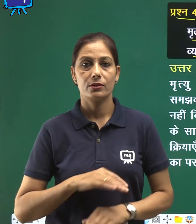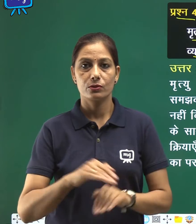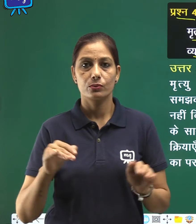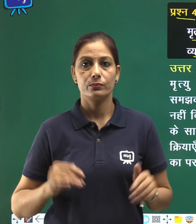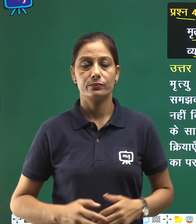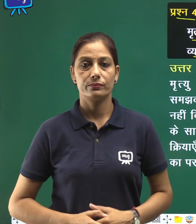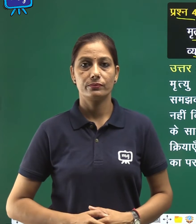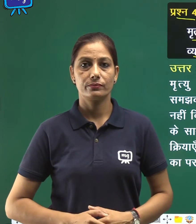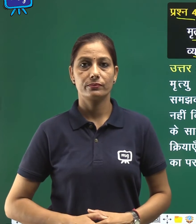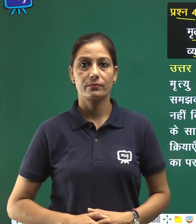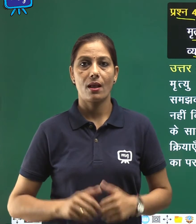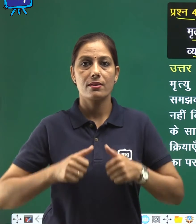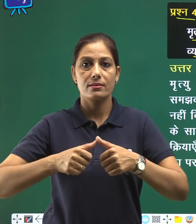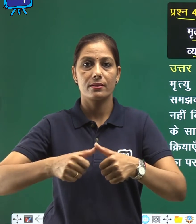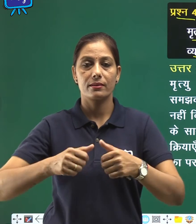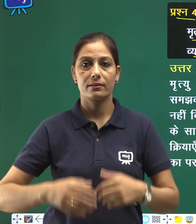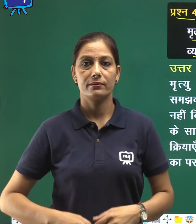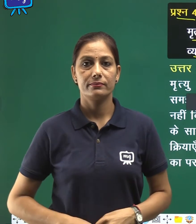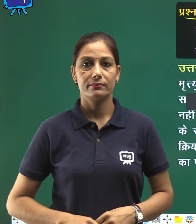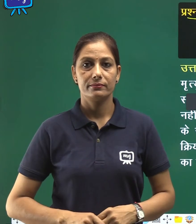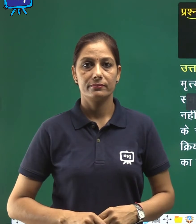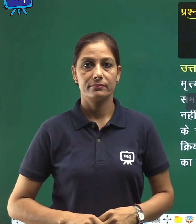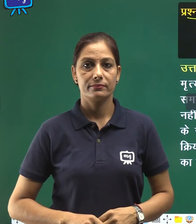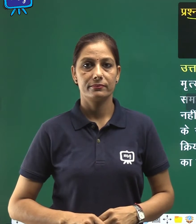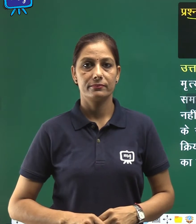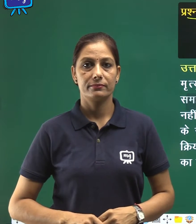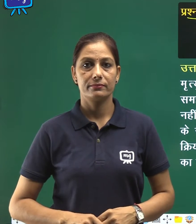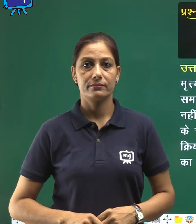बच्चों, उत्तर है